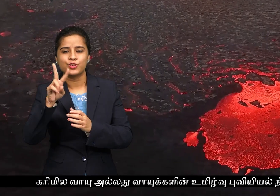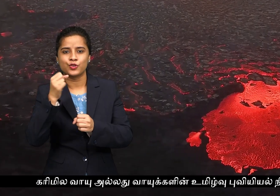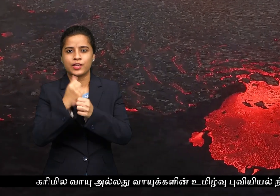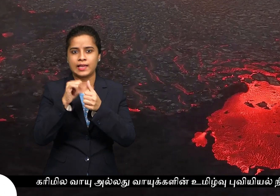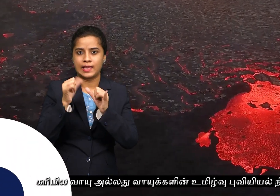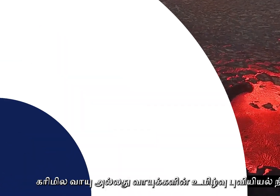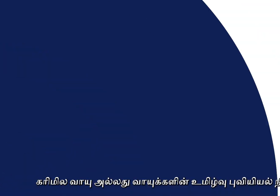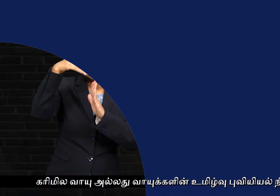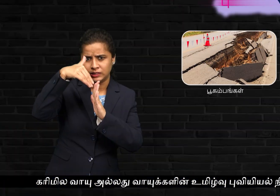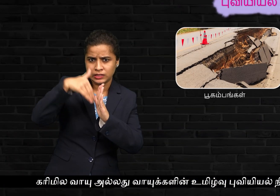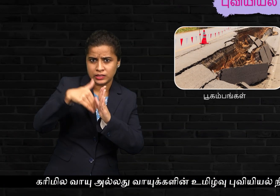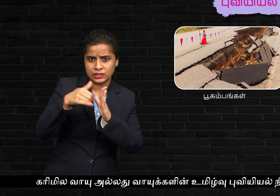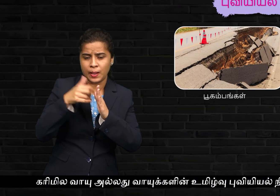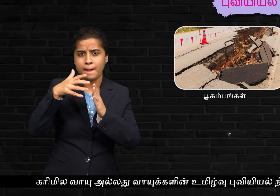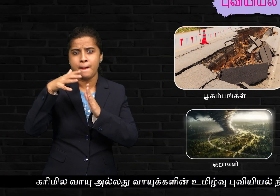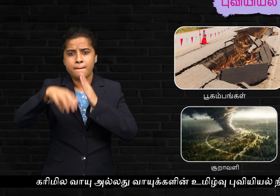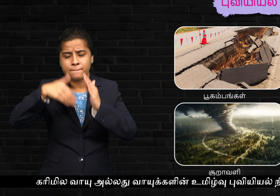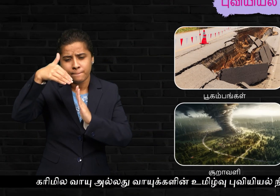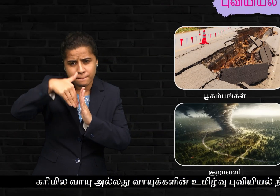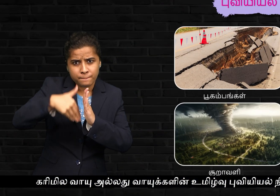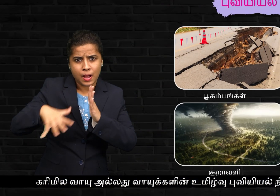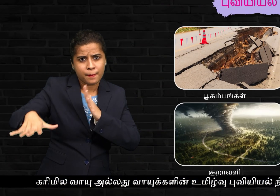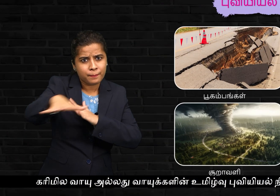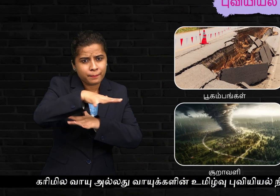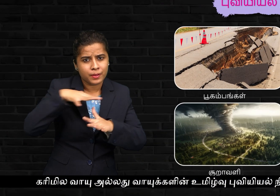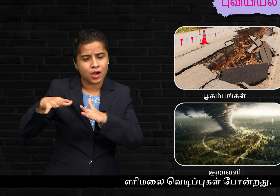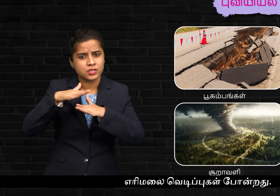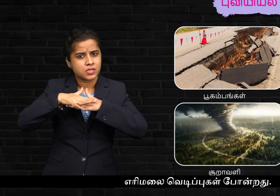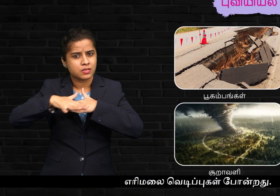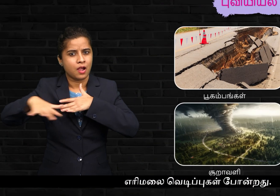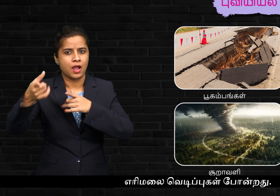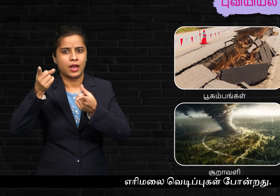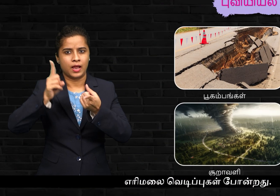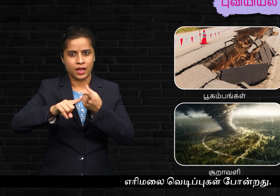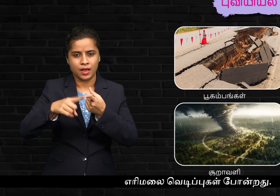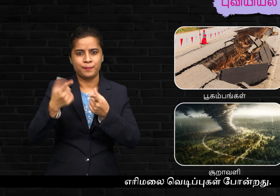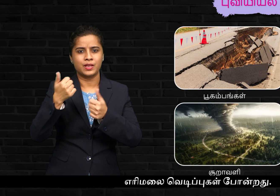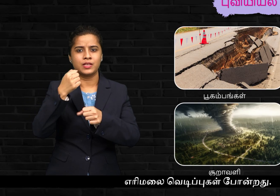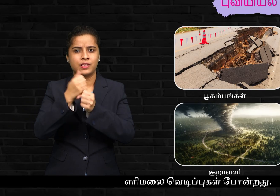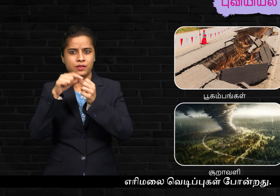வாயுக்களின் உமிழ்வு புவியியல் நிகழ்வுகள் அல்லது எரிமலை வெடிப்புகள் போன்றது.